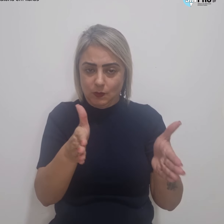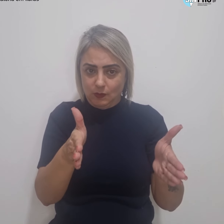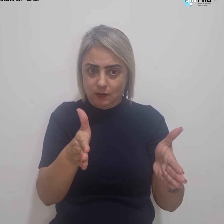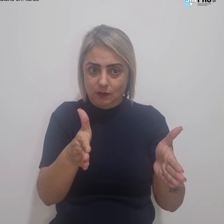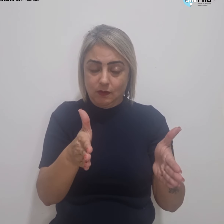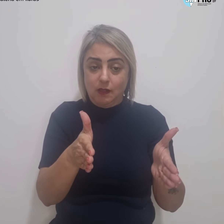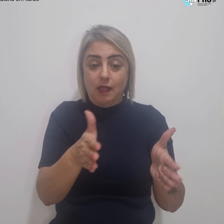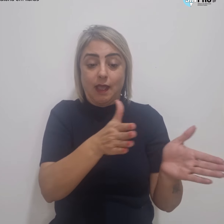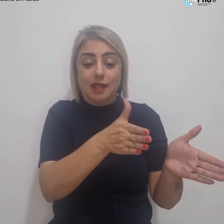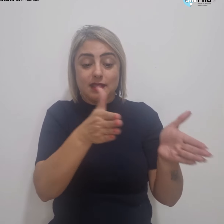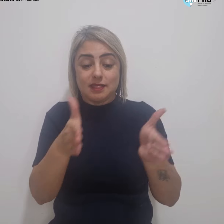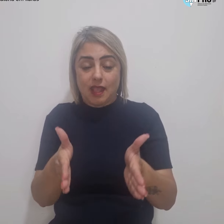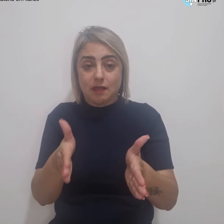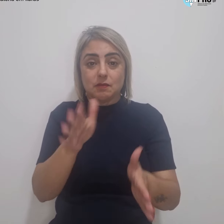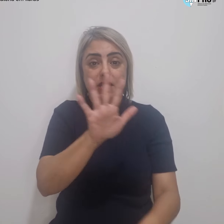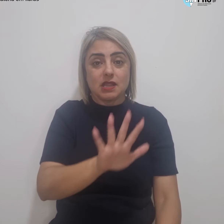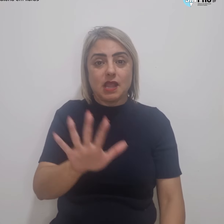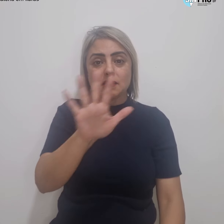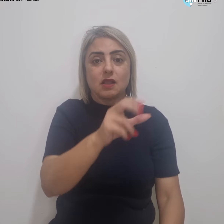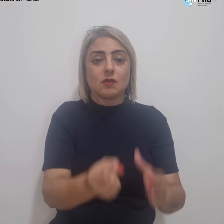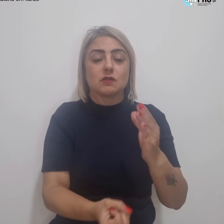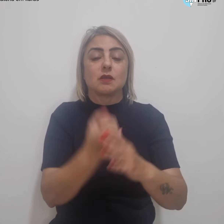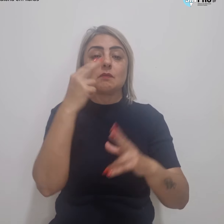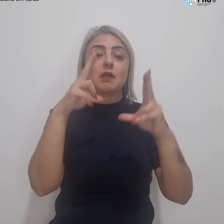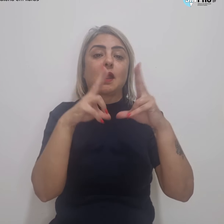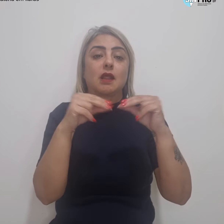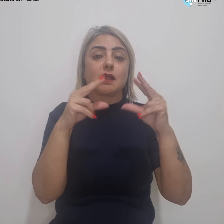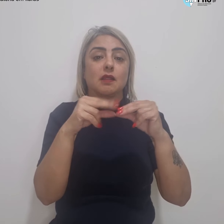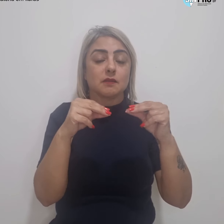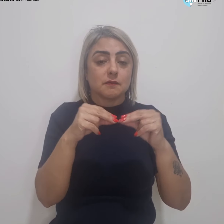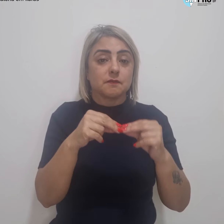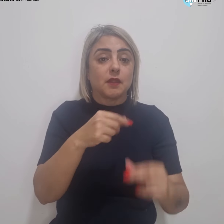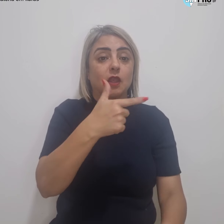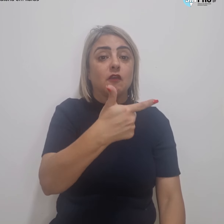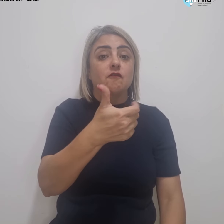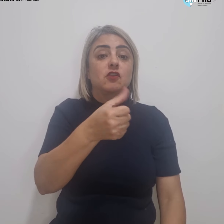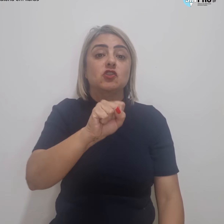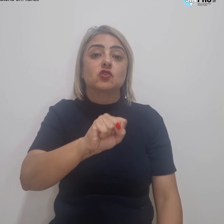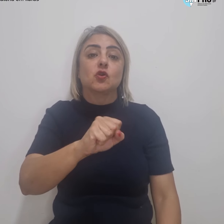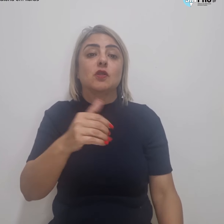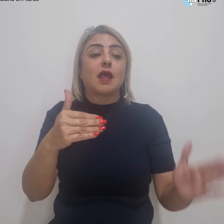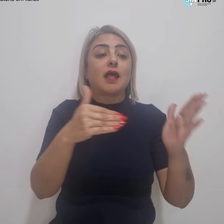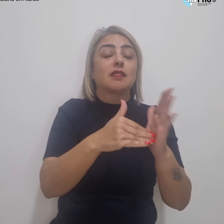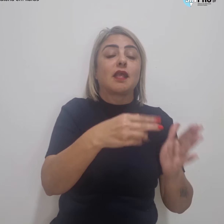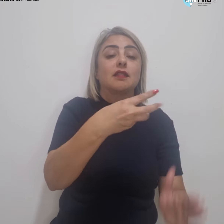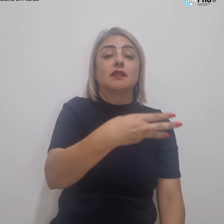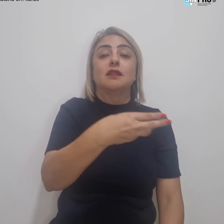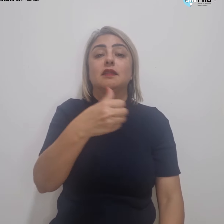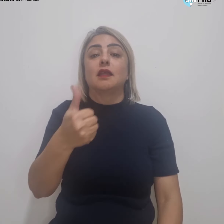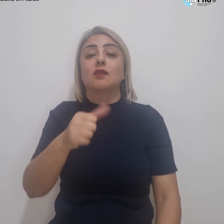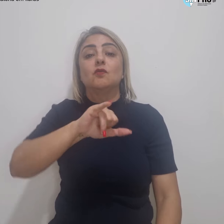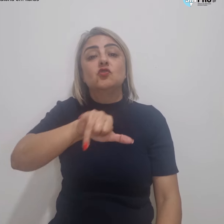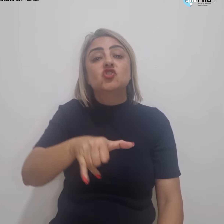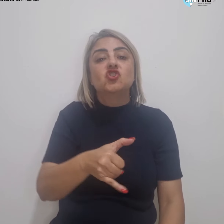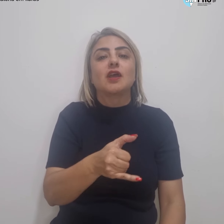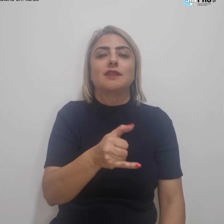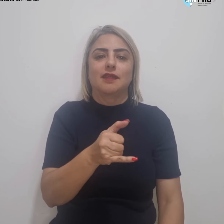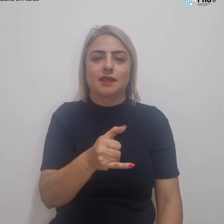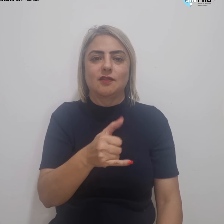nacional ocorrerá em Brasília, dos dias 28 a 31 de janeiro de 2024.